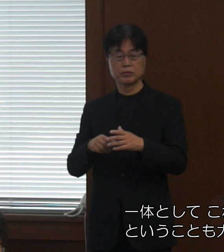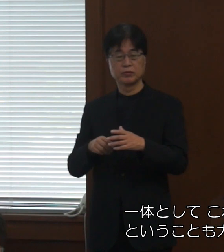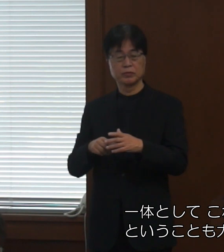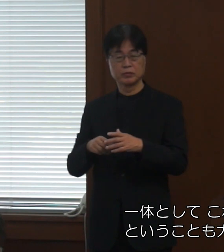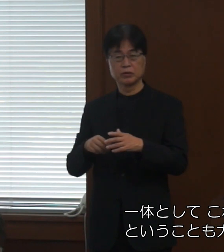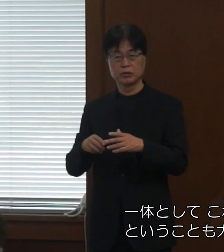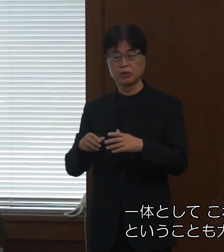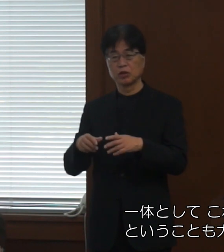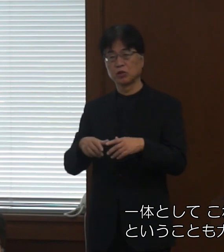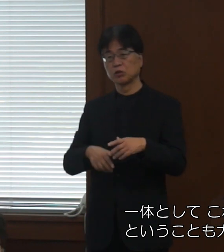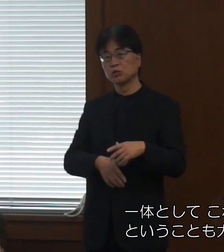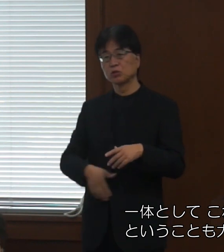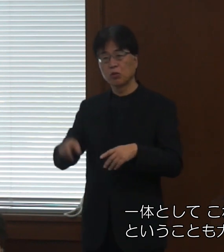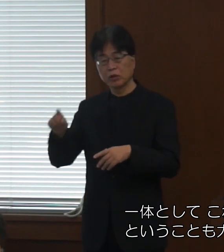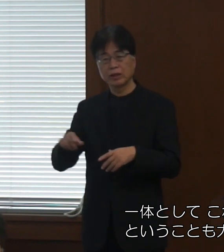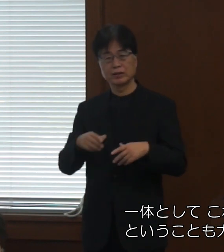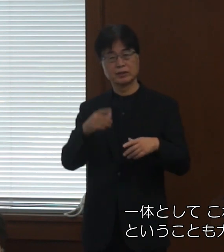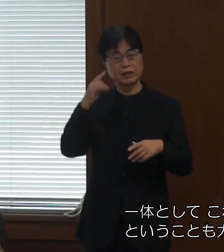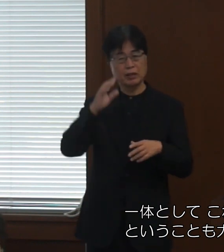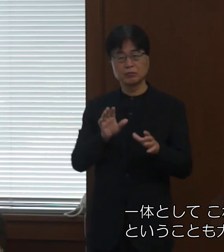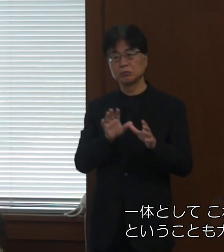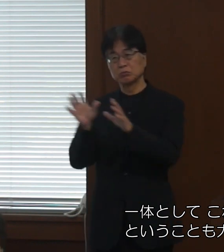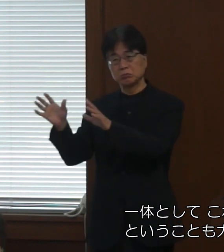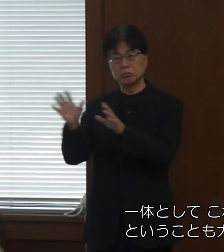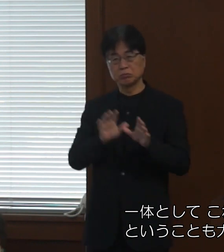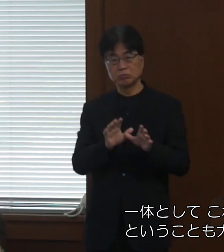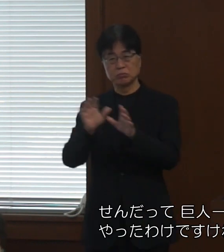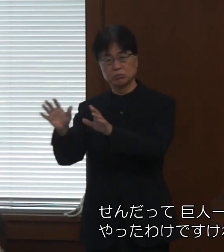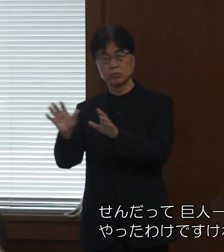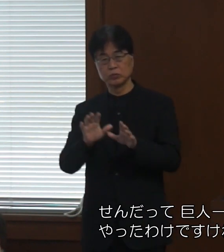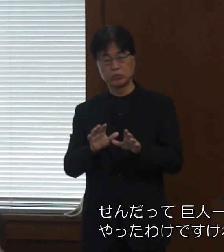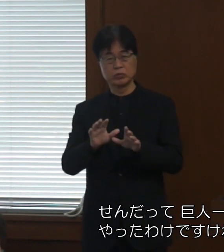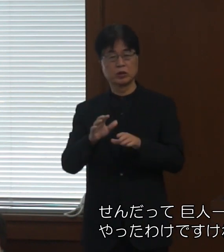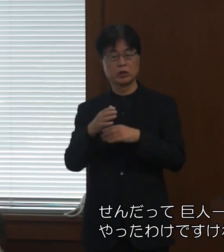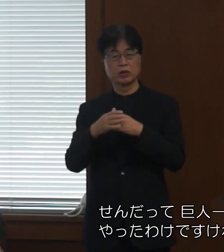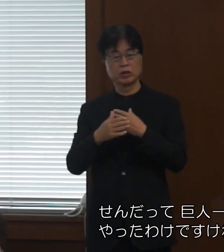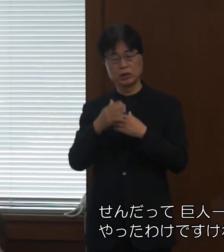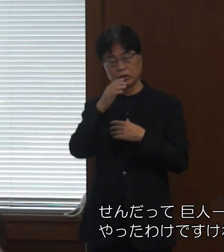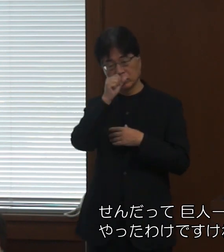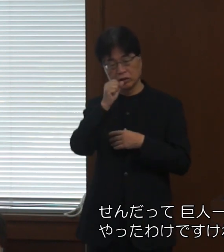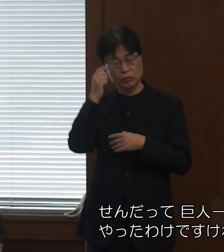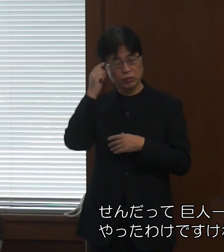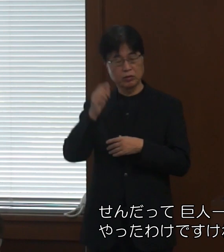これから捉えていくということも大事だろうというふうに思いますし先だって